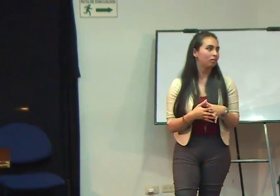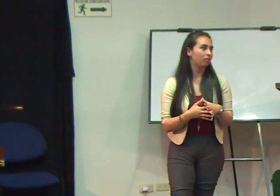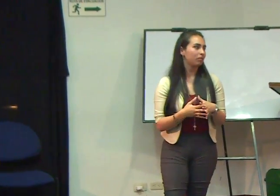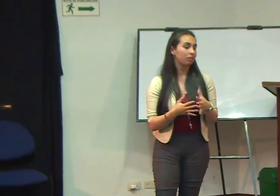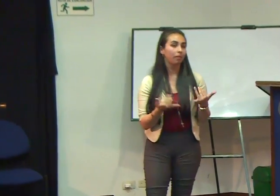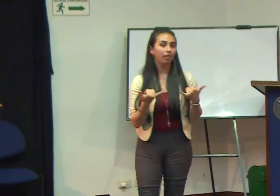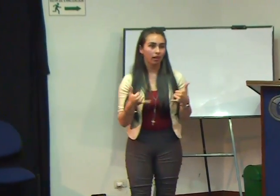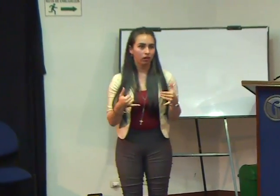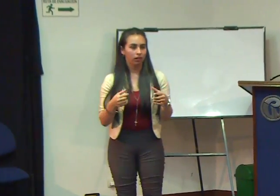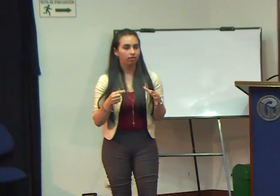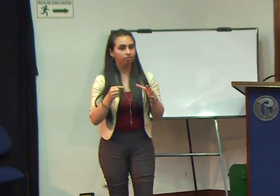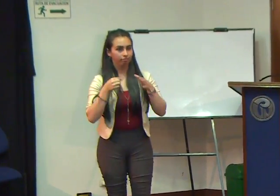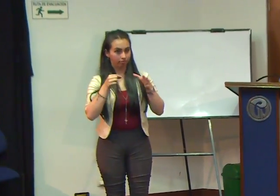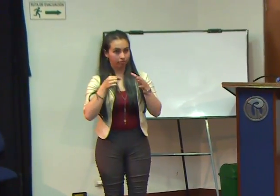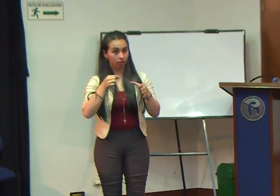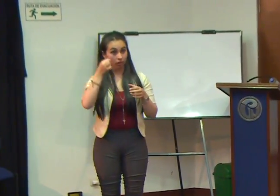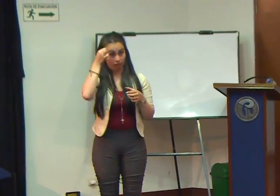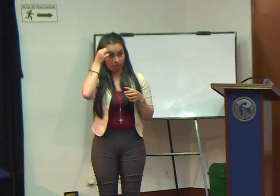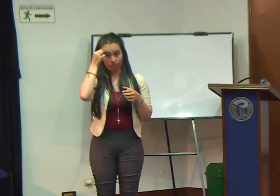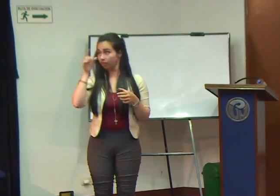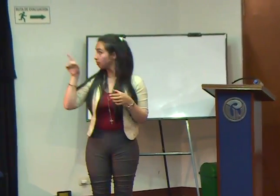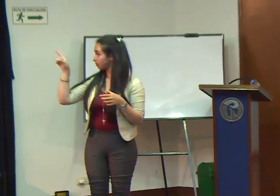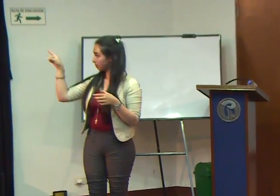Buenas noches.